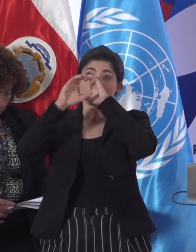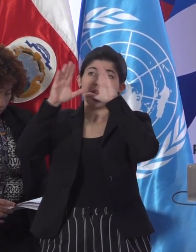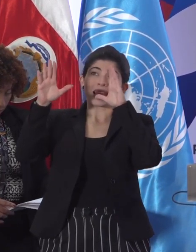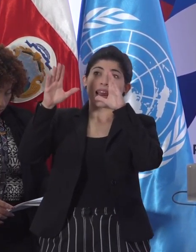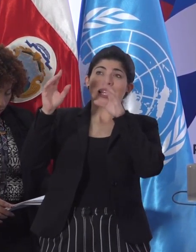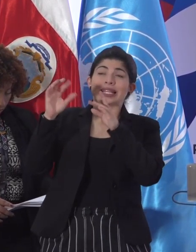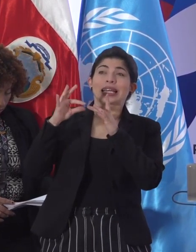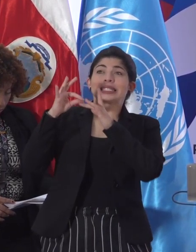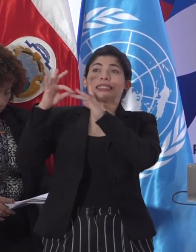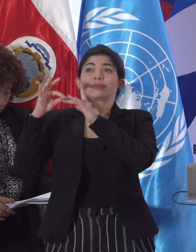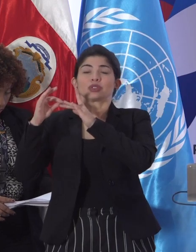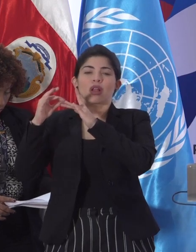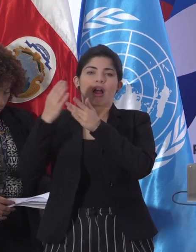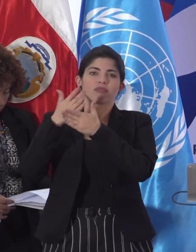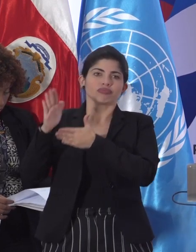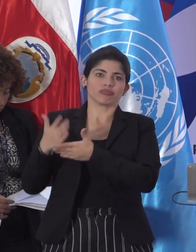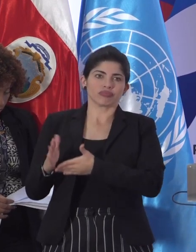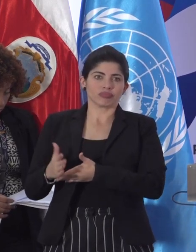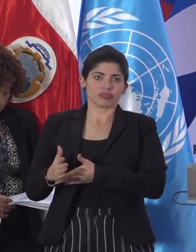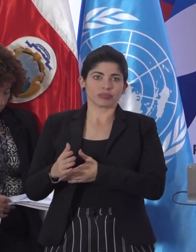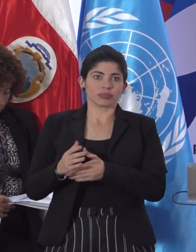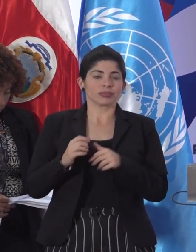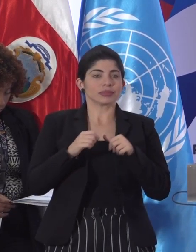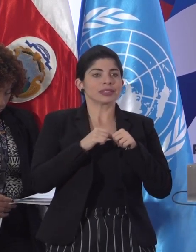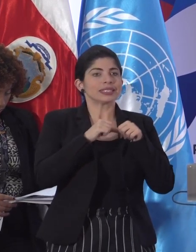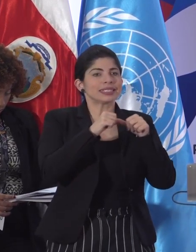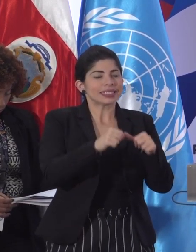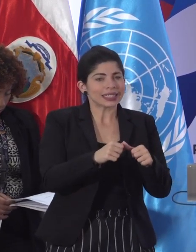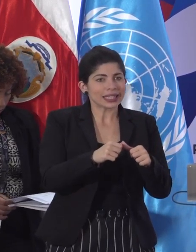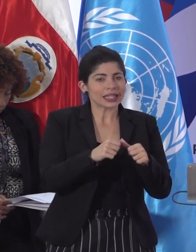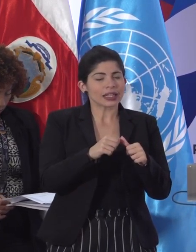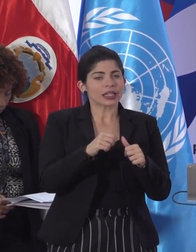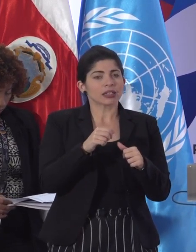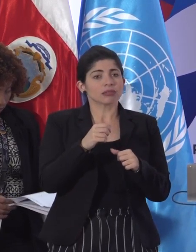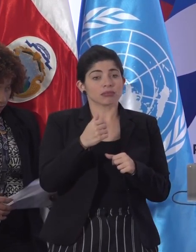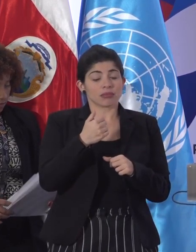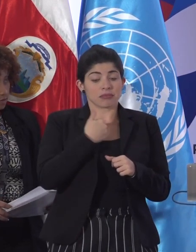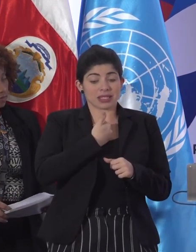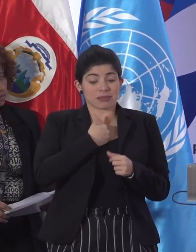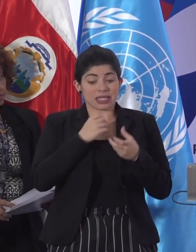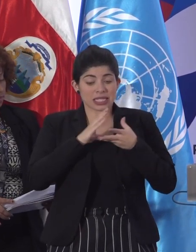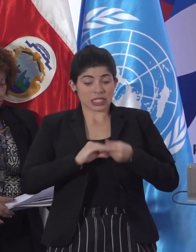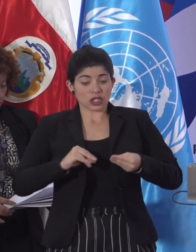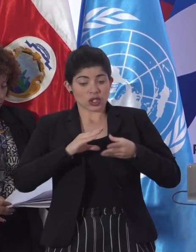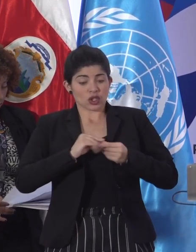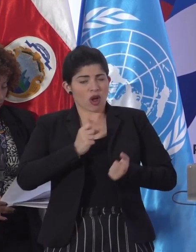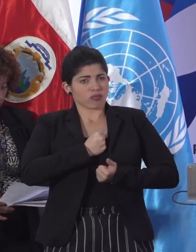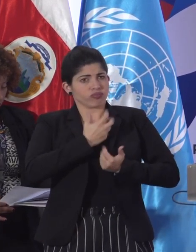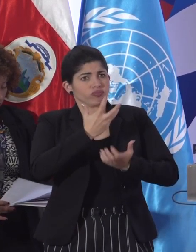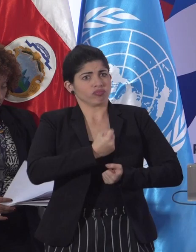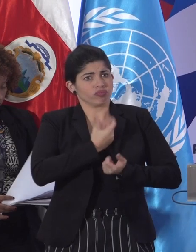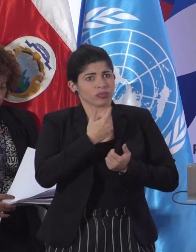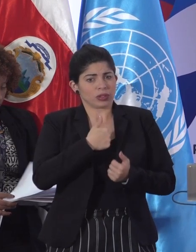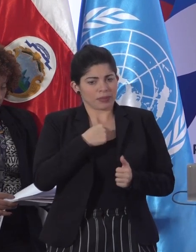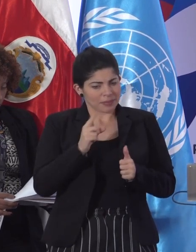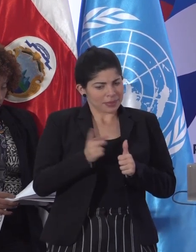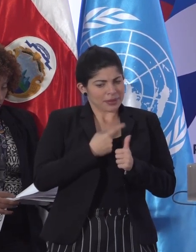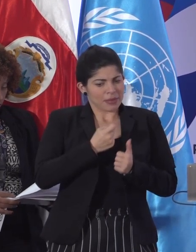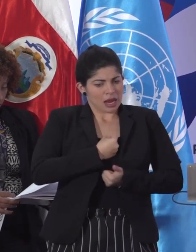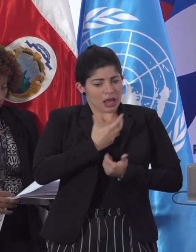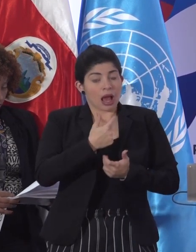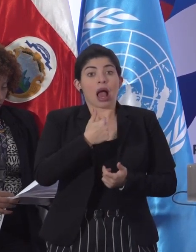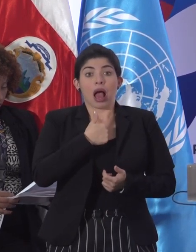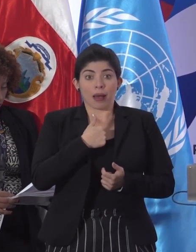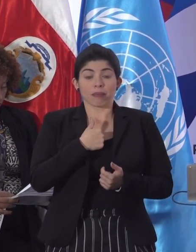la excepcionalidad, de seguir contando nuestras historias siendo las primeras. A mí me